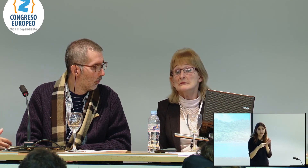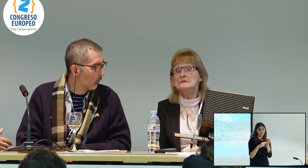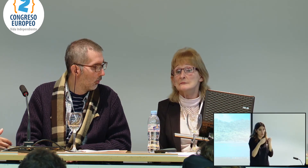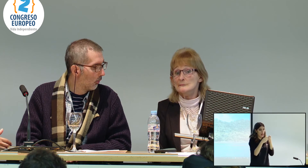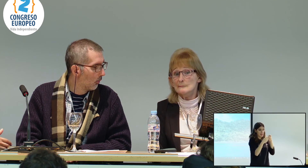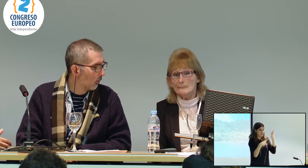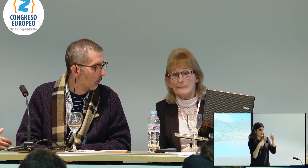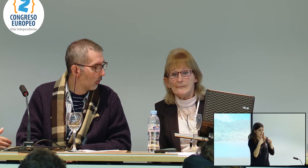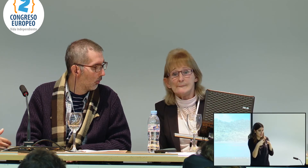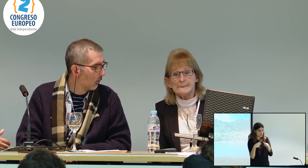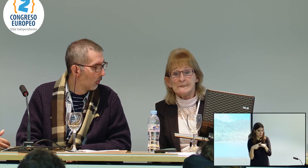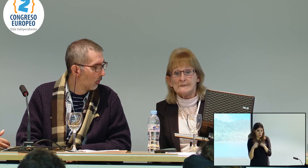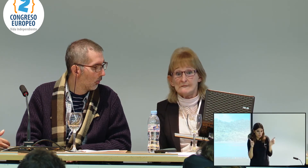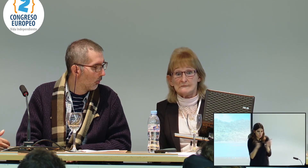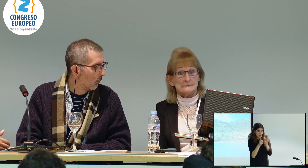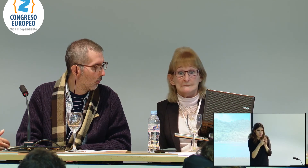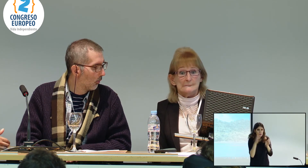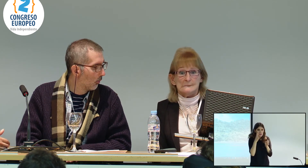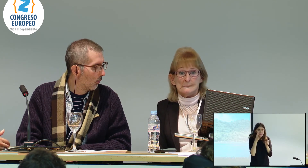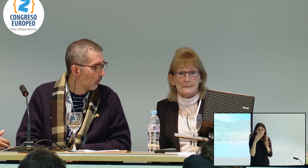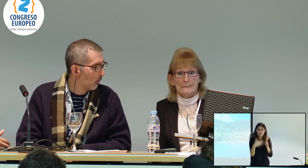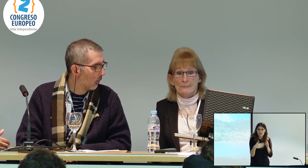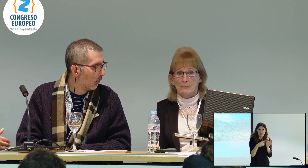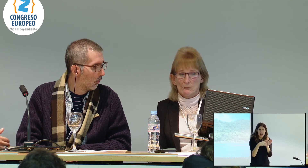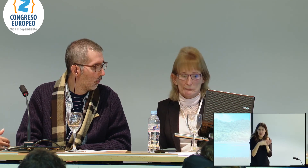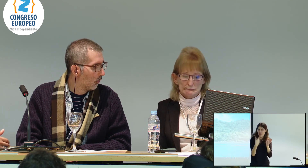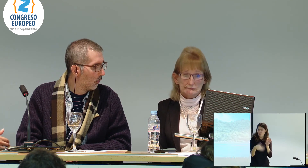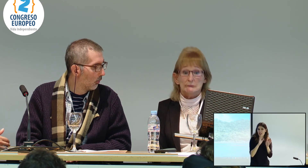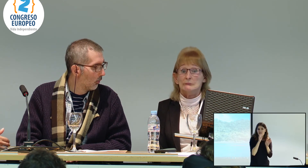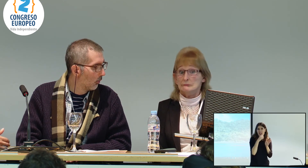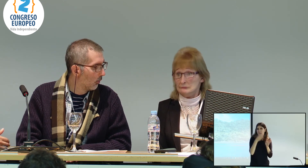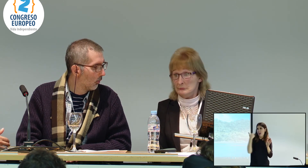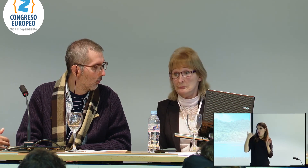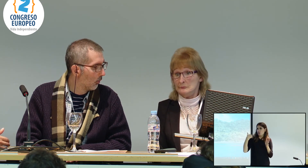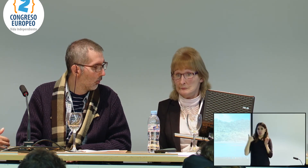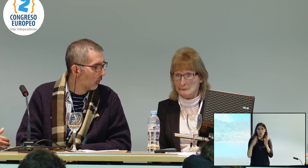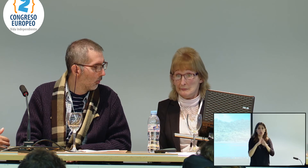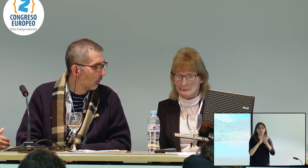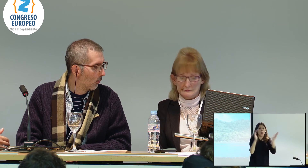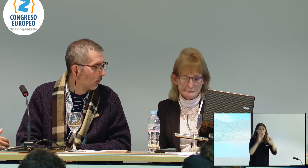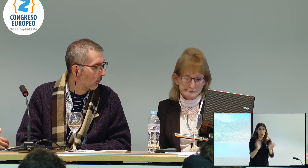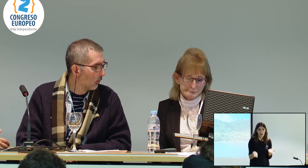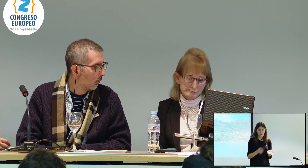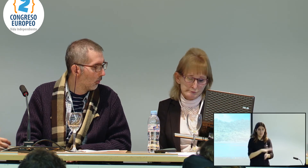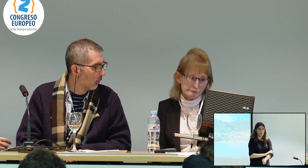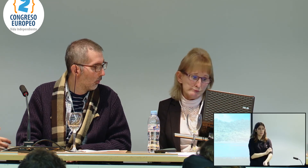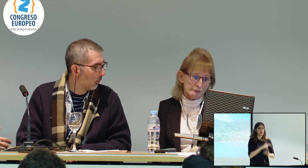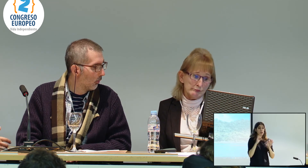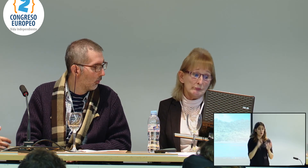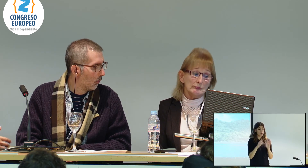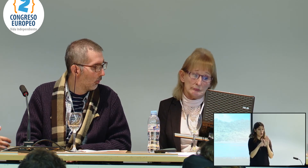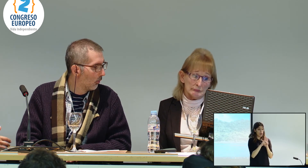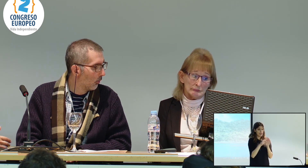de artículos de la gama más baja y en muchos casos, obsoletos y descontinuados. En el caso de la ley